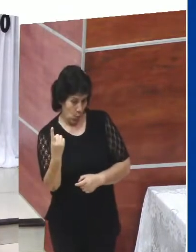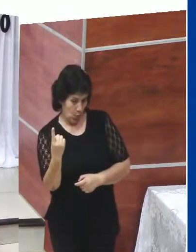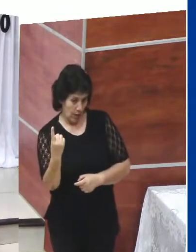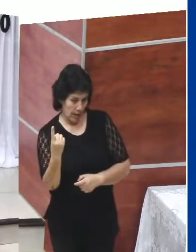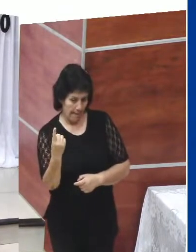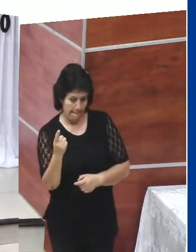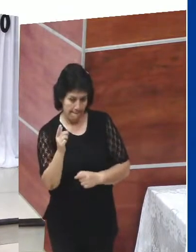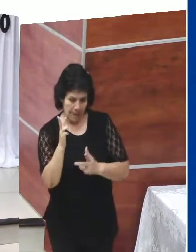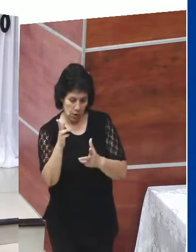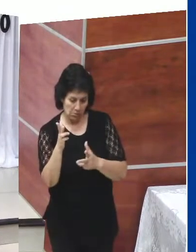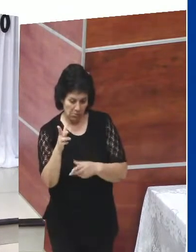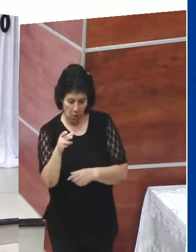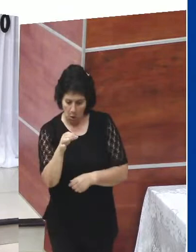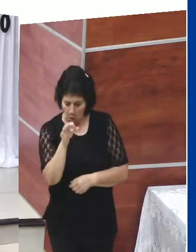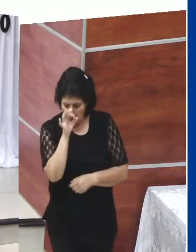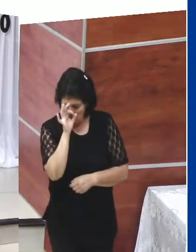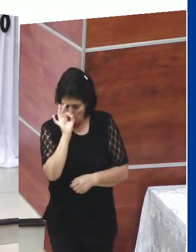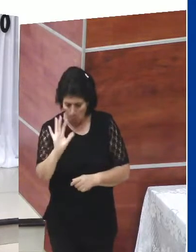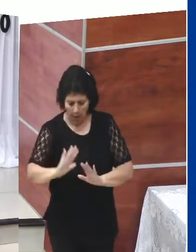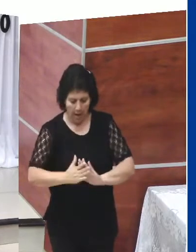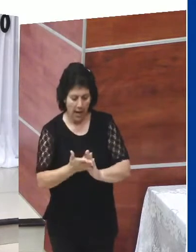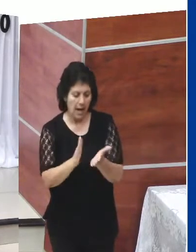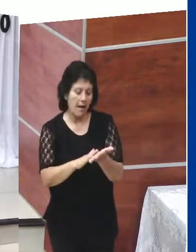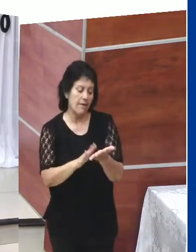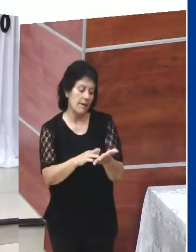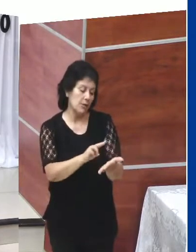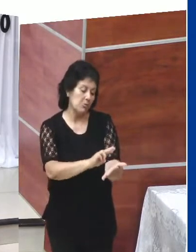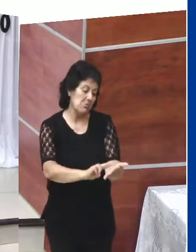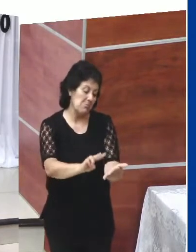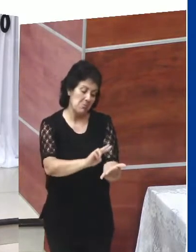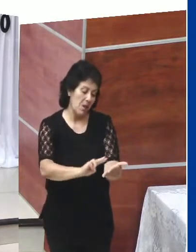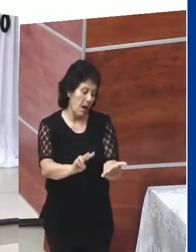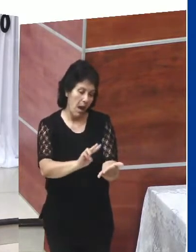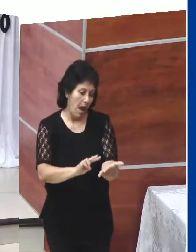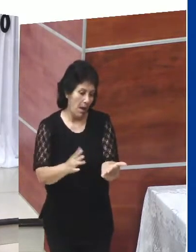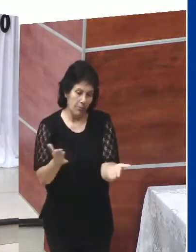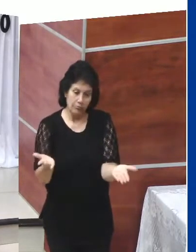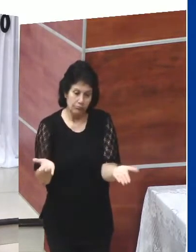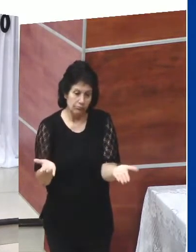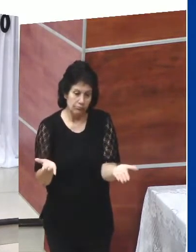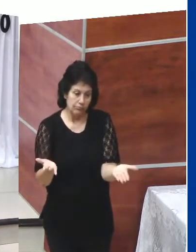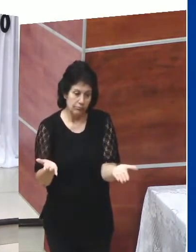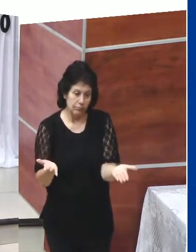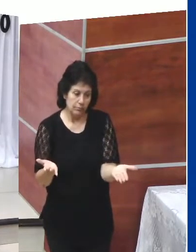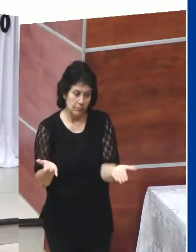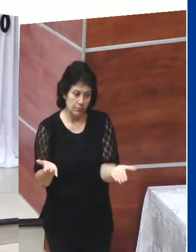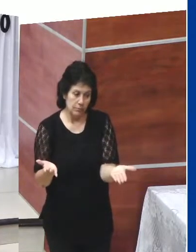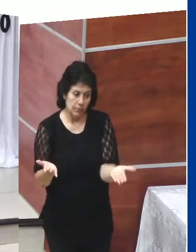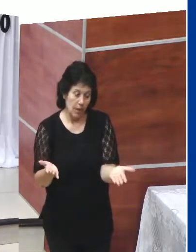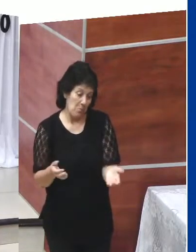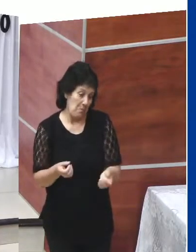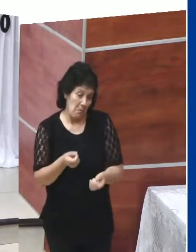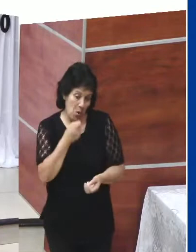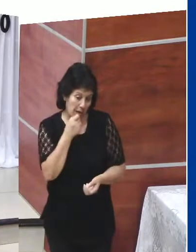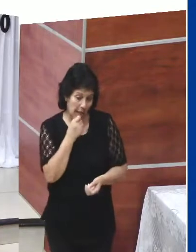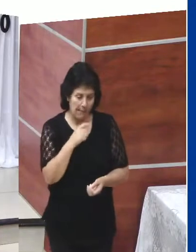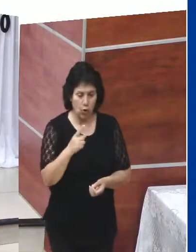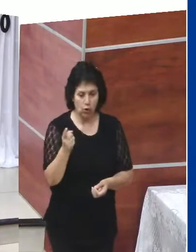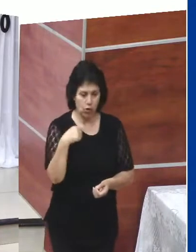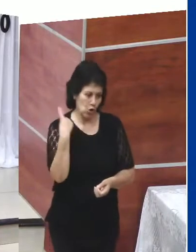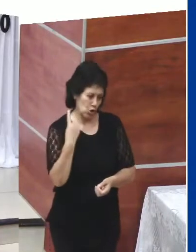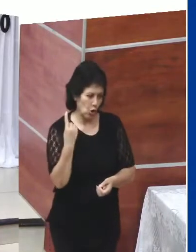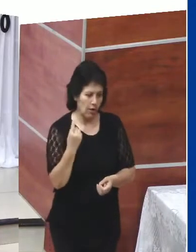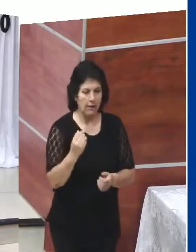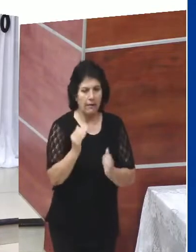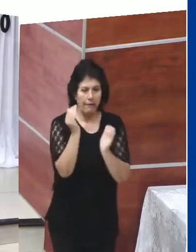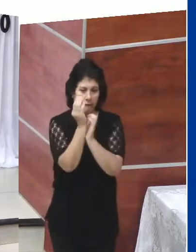nunca lee la palabra de Dios. Así como llegó del culto a la casa,